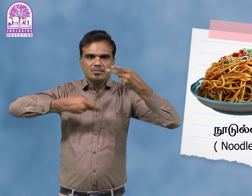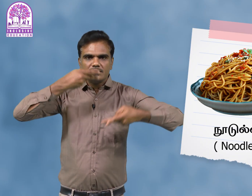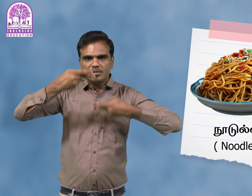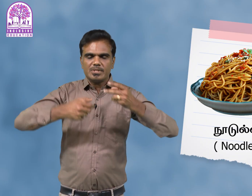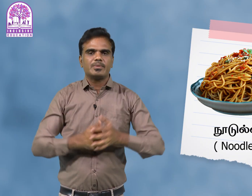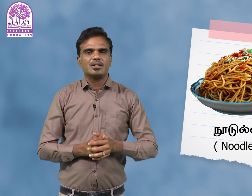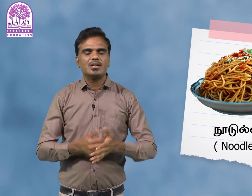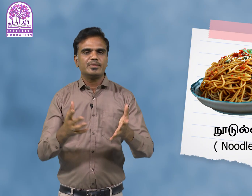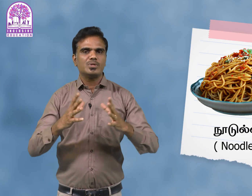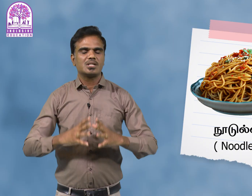ஸோ இப்படி சாப்பிட்றாங்க. இதான் நூடுல்ஸ்க்கான சைன்.